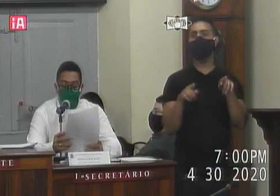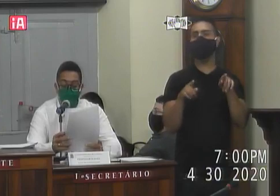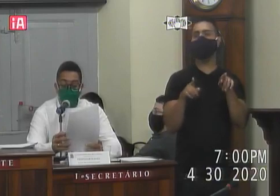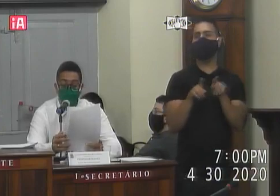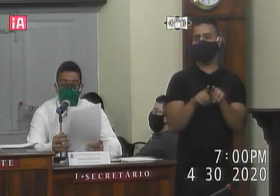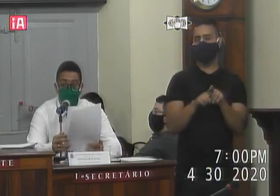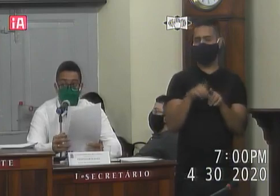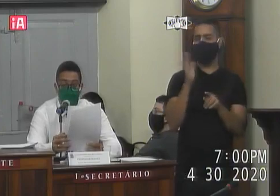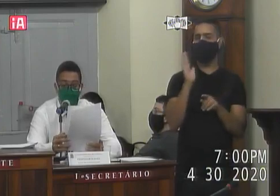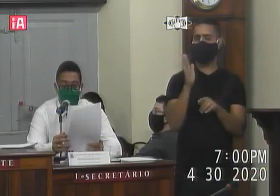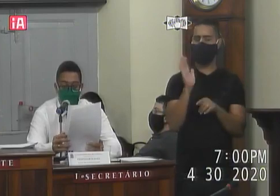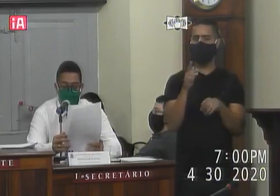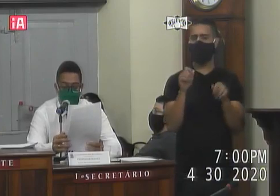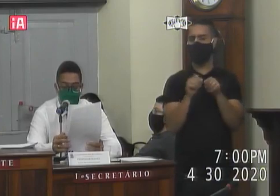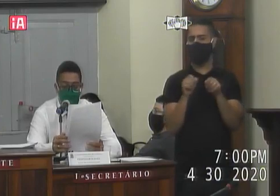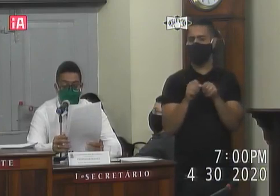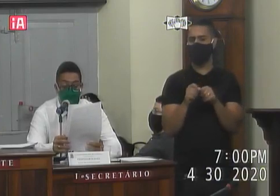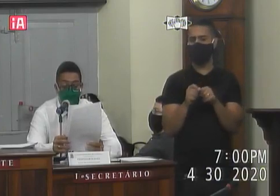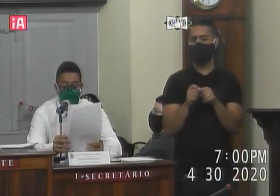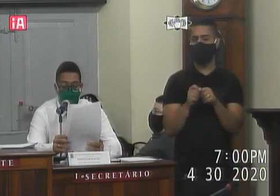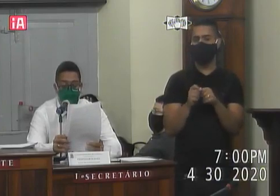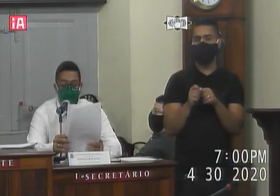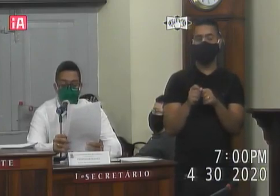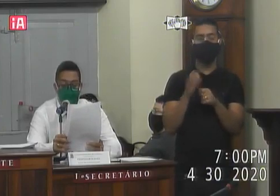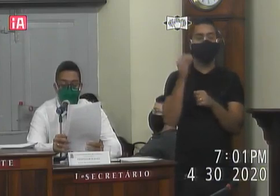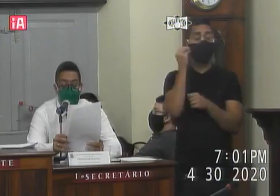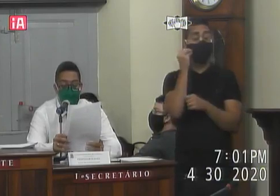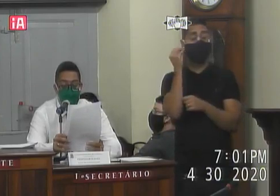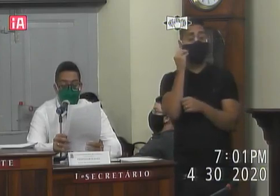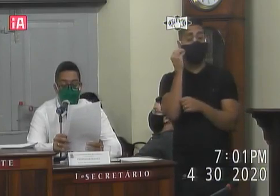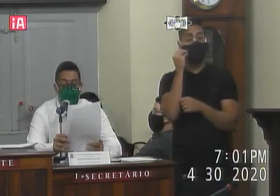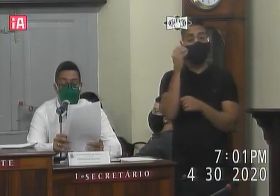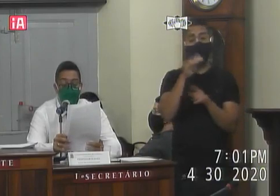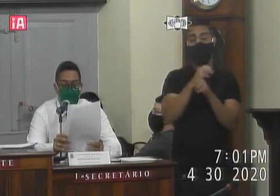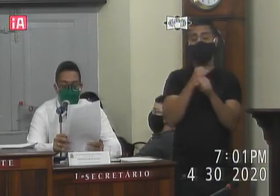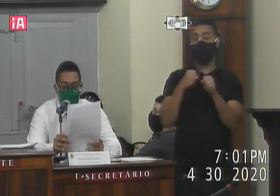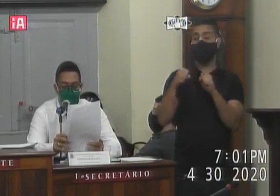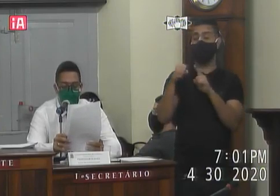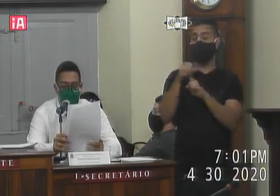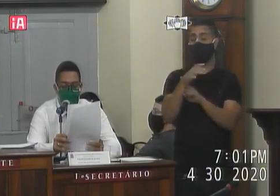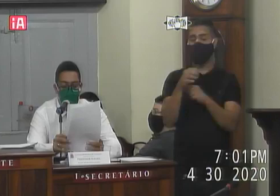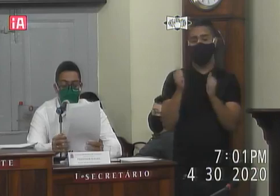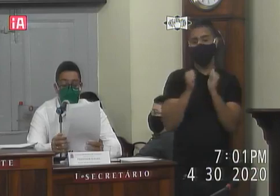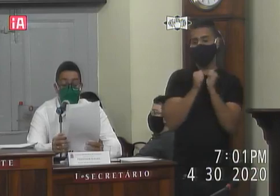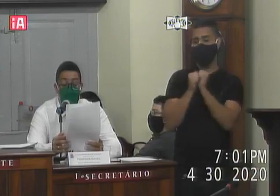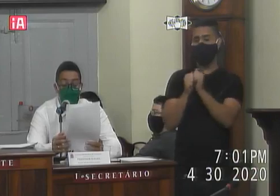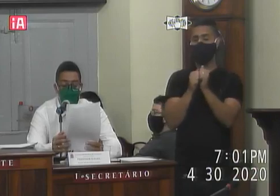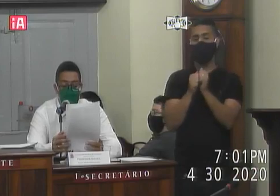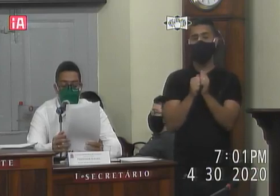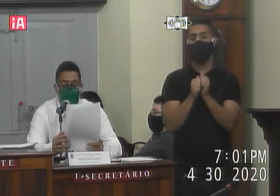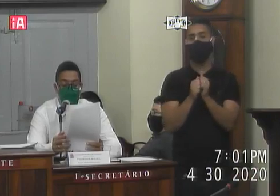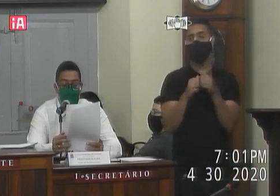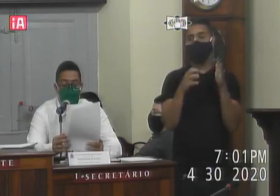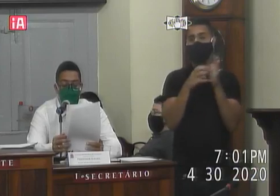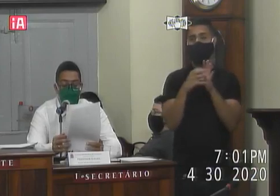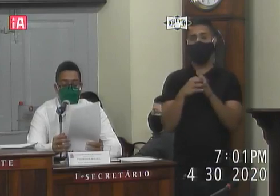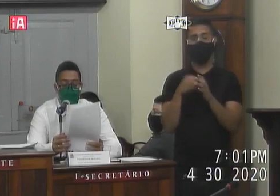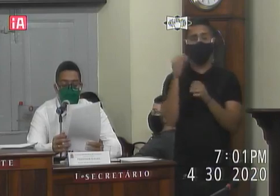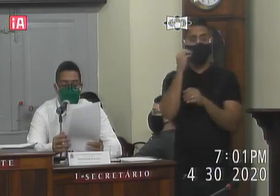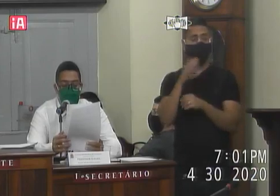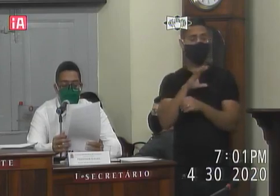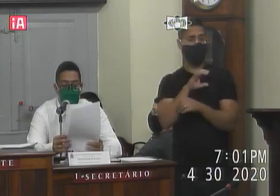um protocolo administrativo neste sentido, a fim de que a sociedade civil participe junto com o poder público neste momento de